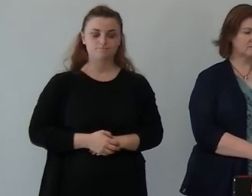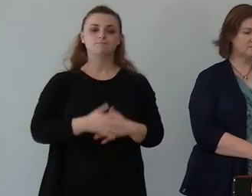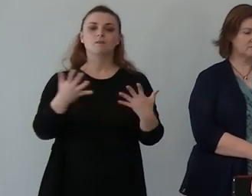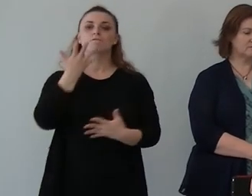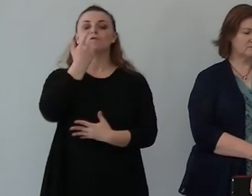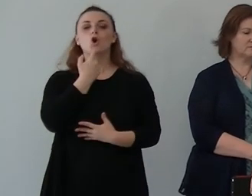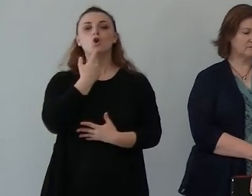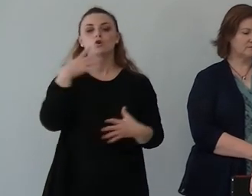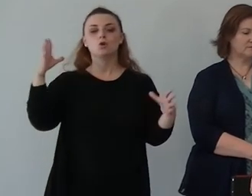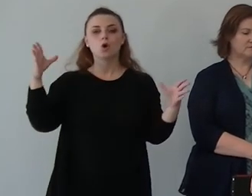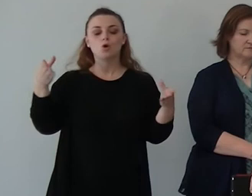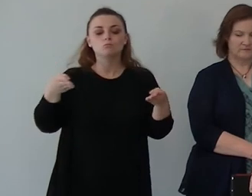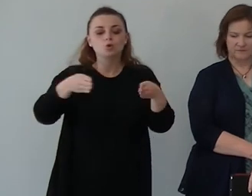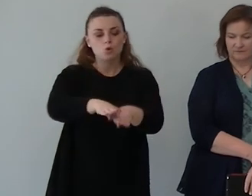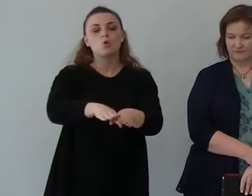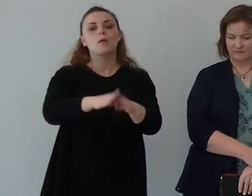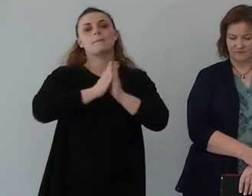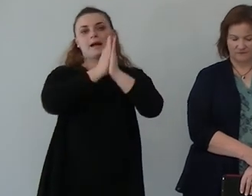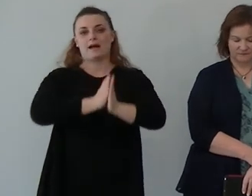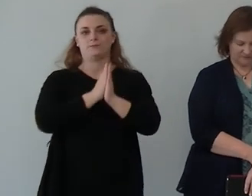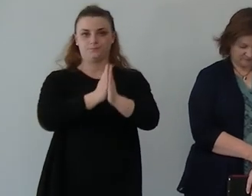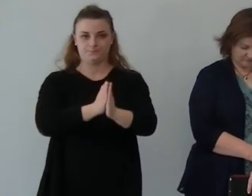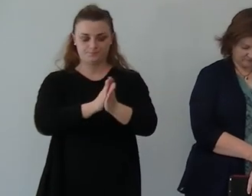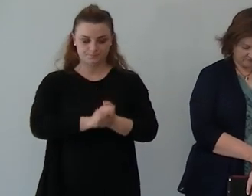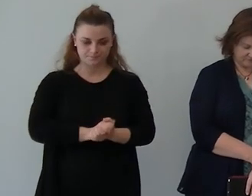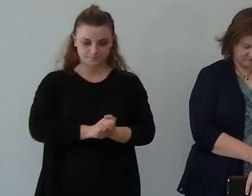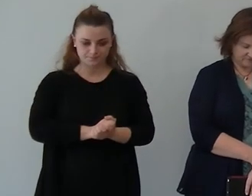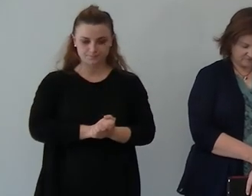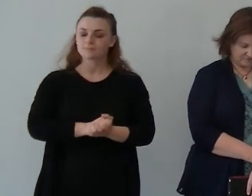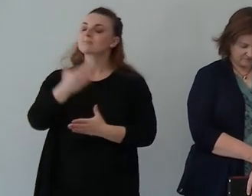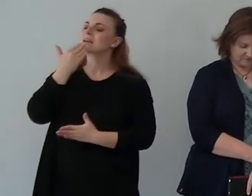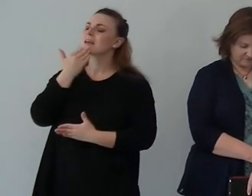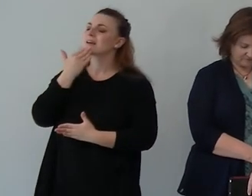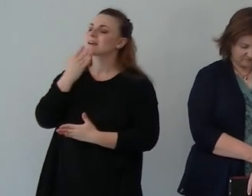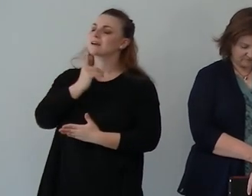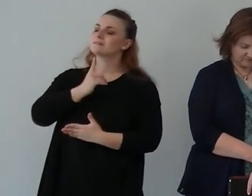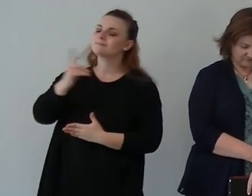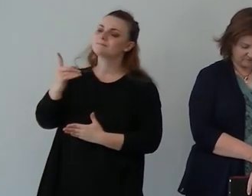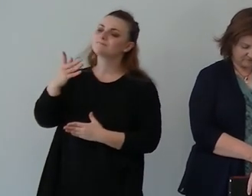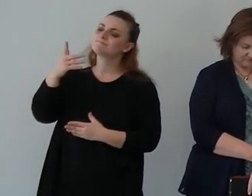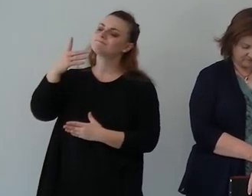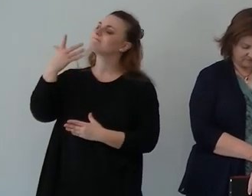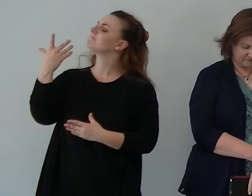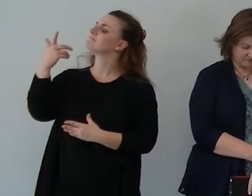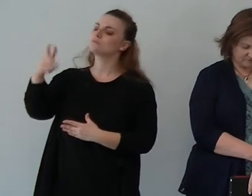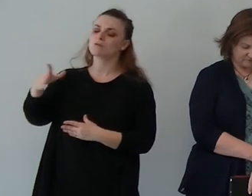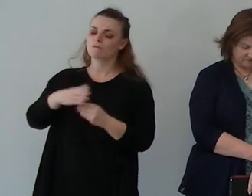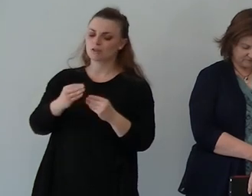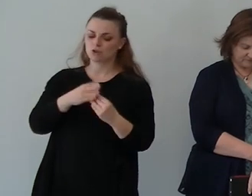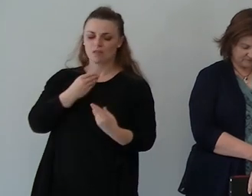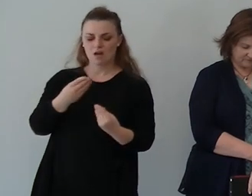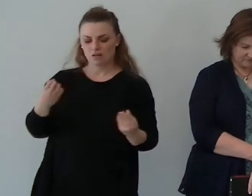sfidare noi stessi. Grazie Padre di tutto quello che hai fatto, grazie che ci hai dato Emi.